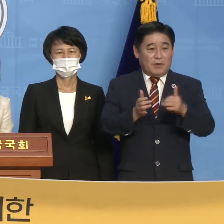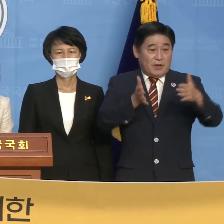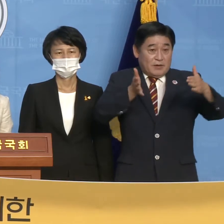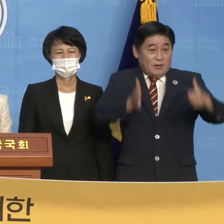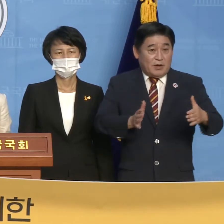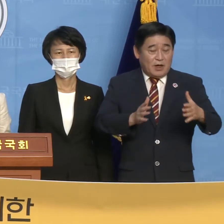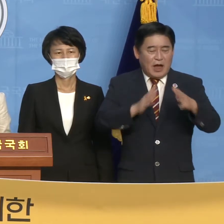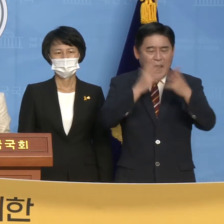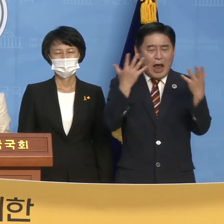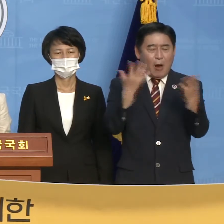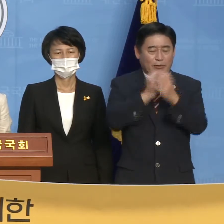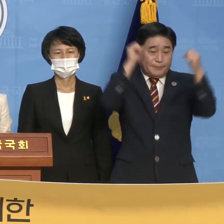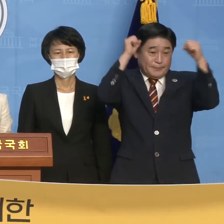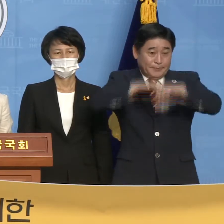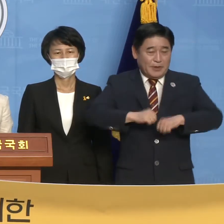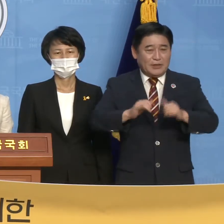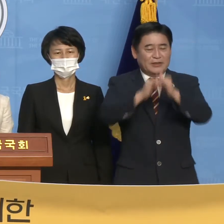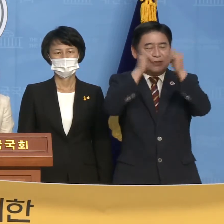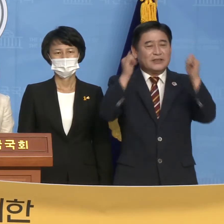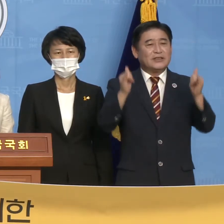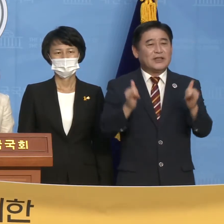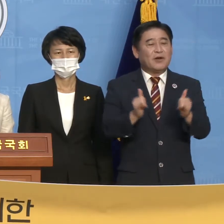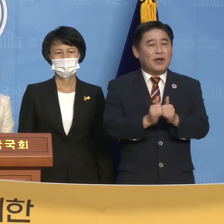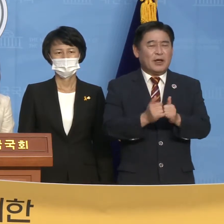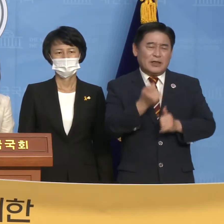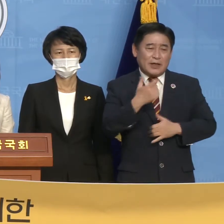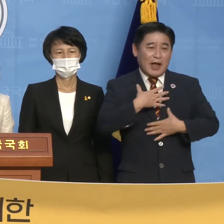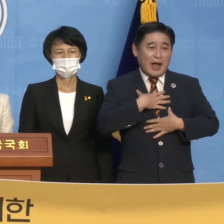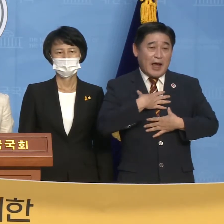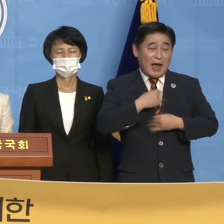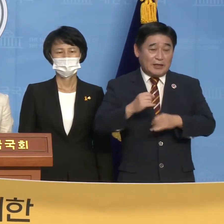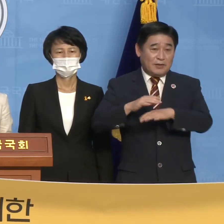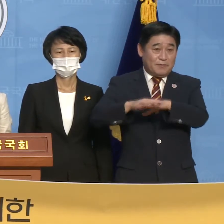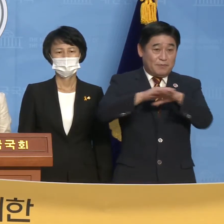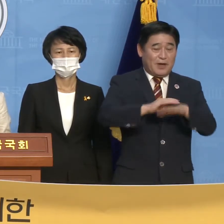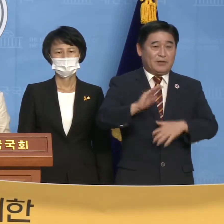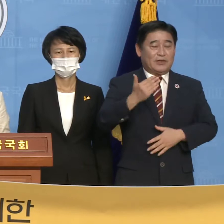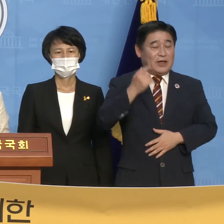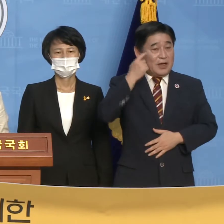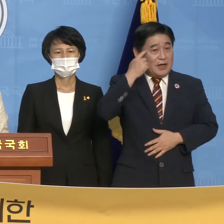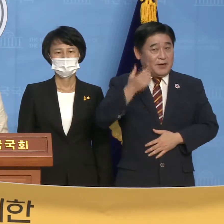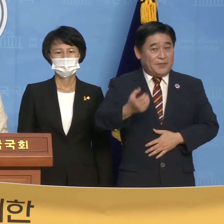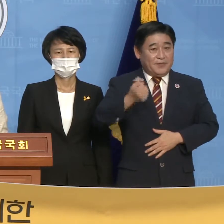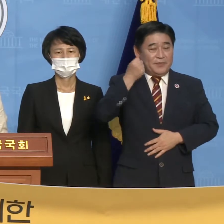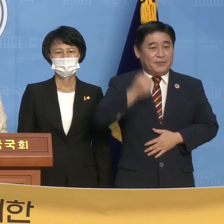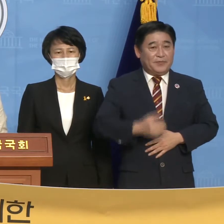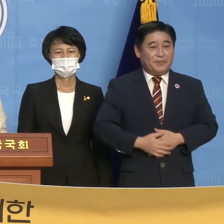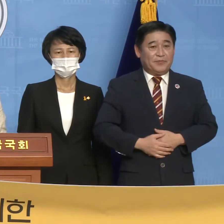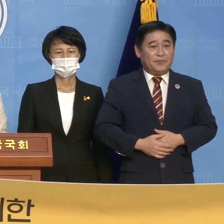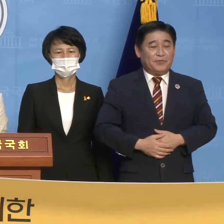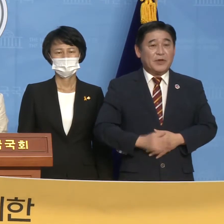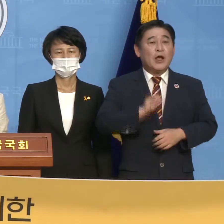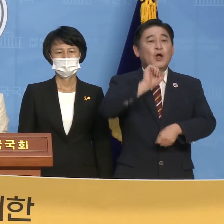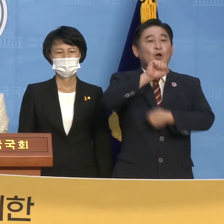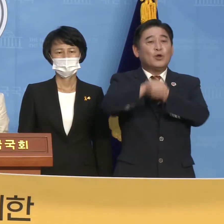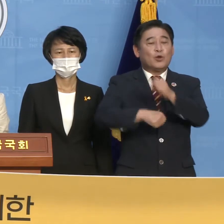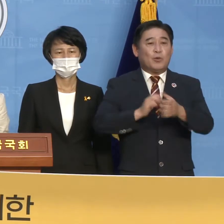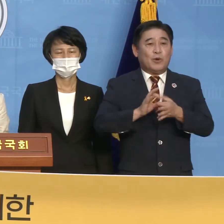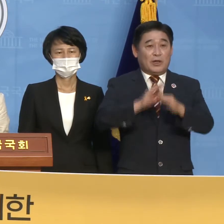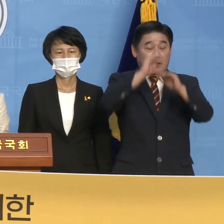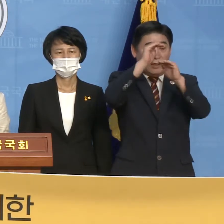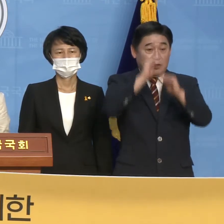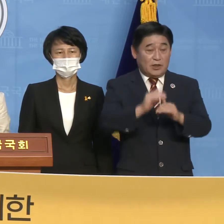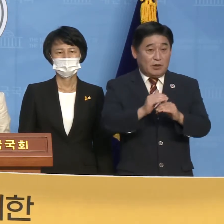완전히 허물어진 우리 사회의 최소한의 안전망이 될 수 있다고 생각합니다. 동물에 관련한